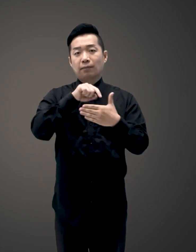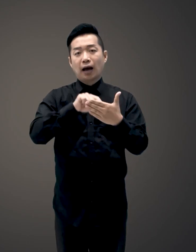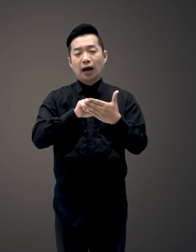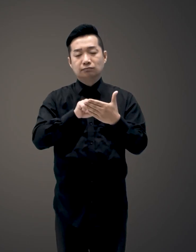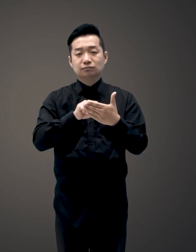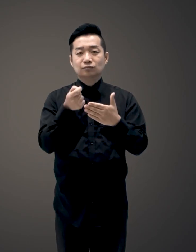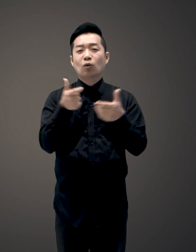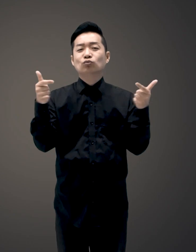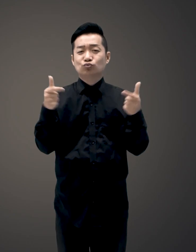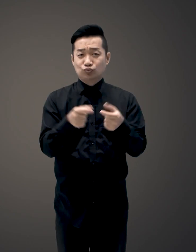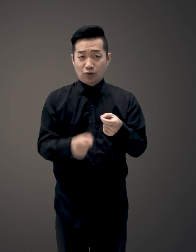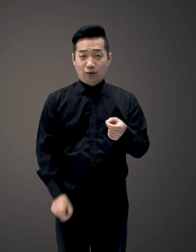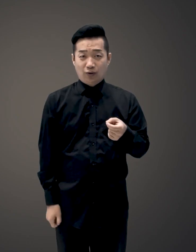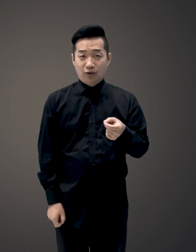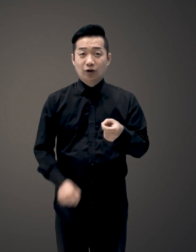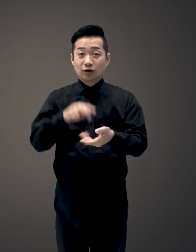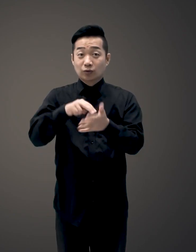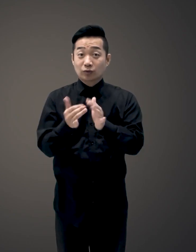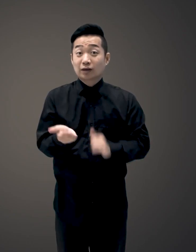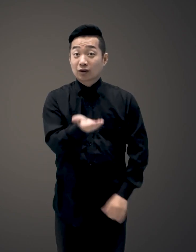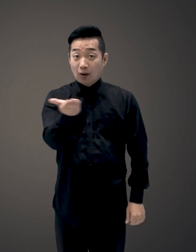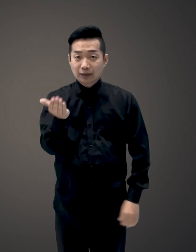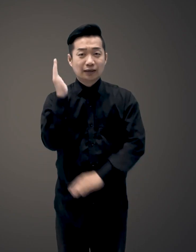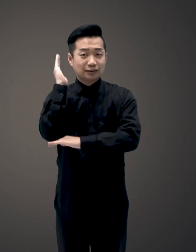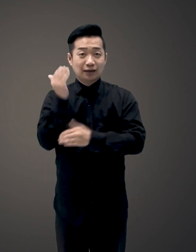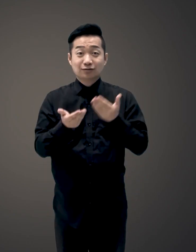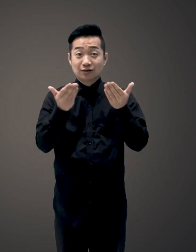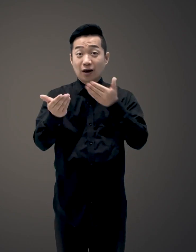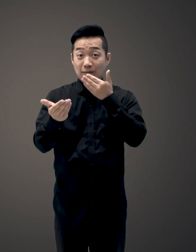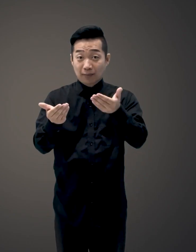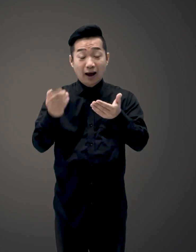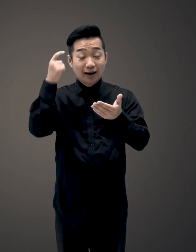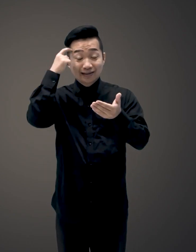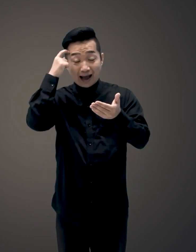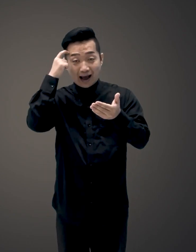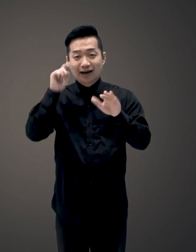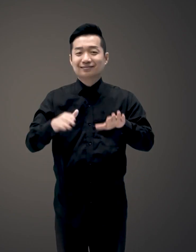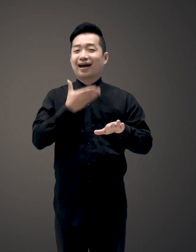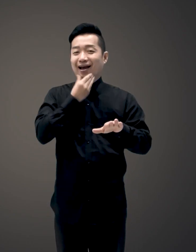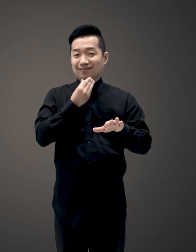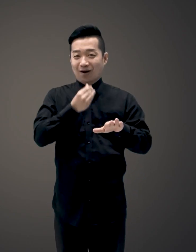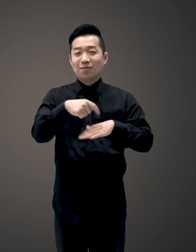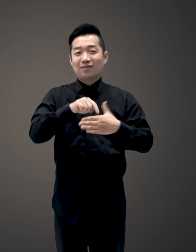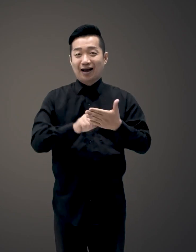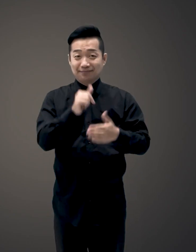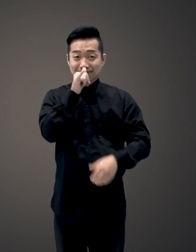마음이 희미해지고 독자에게 이야기를 들려줄 수 있다는 생각에 굉장히